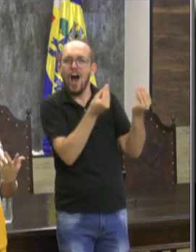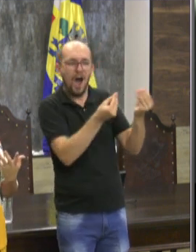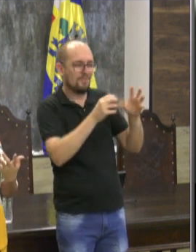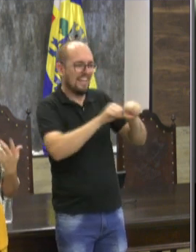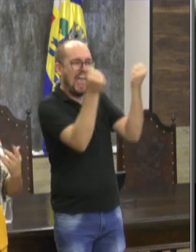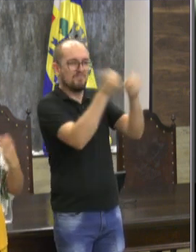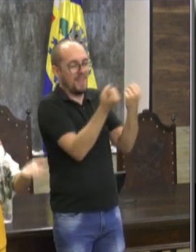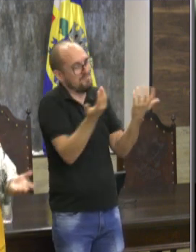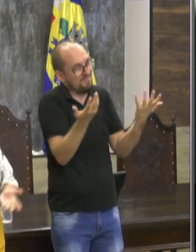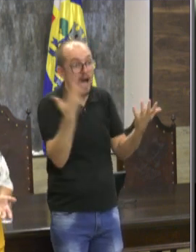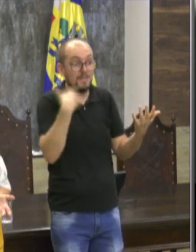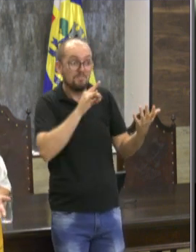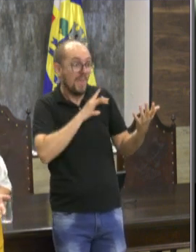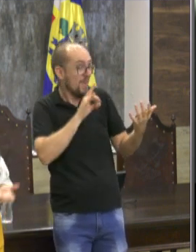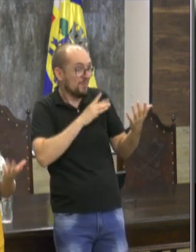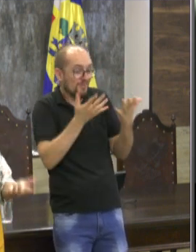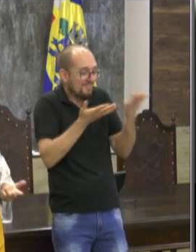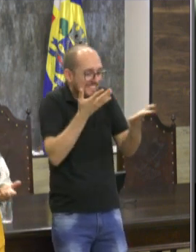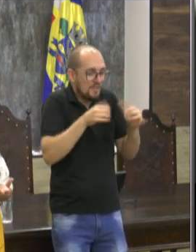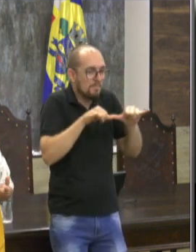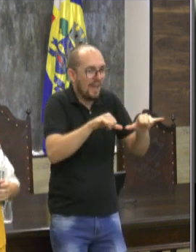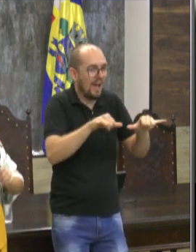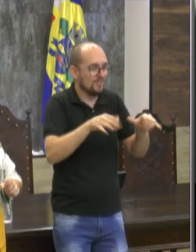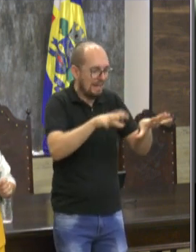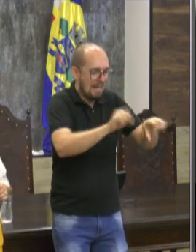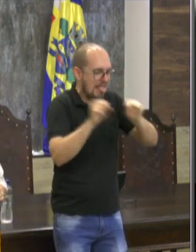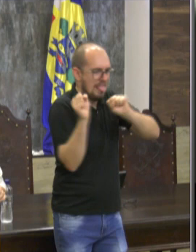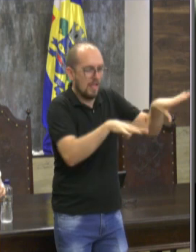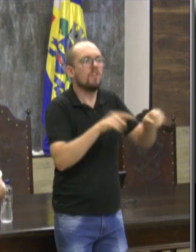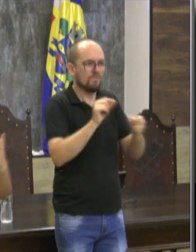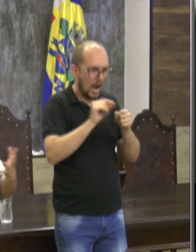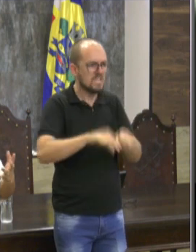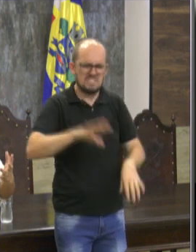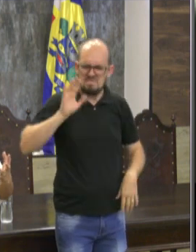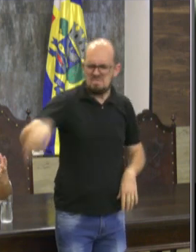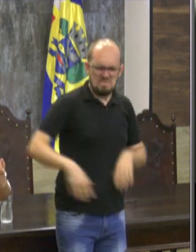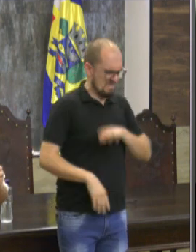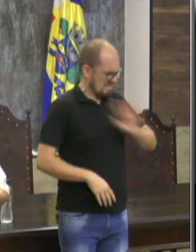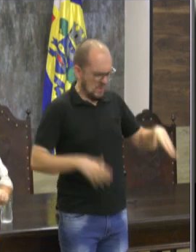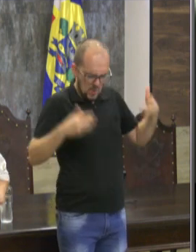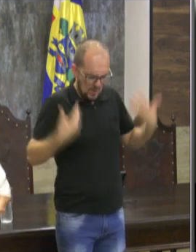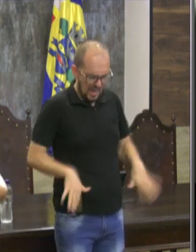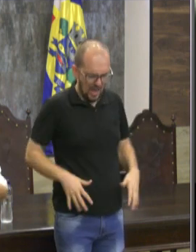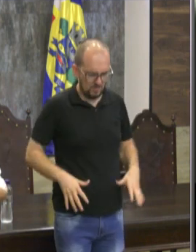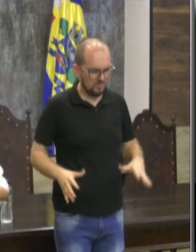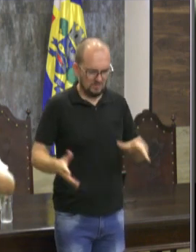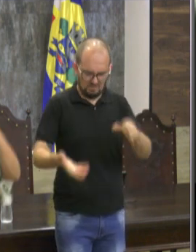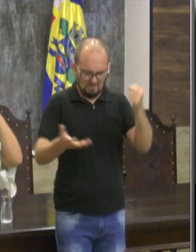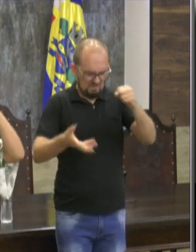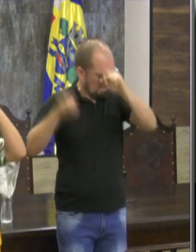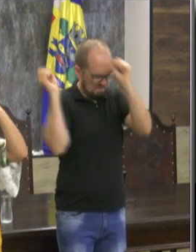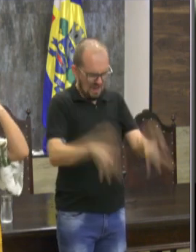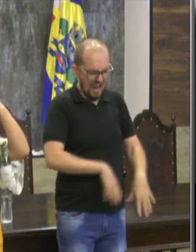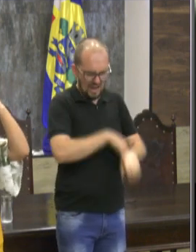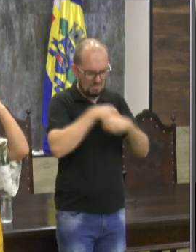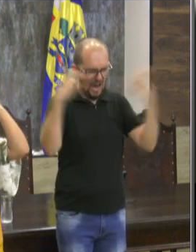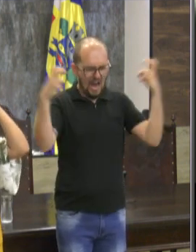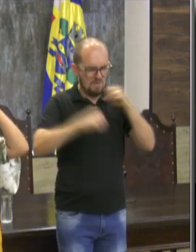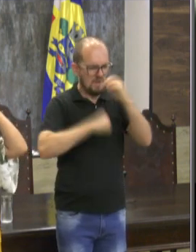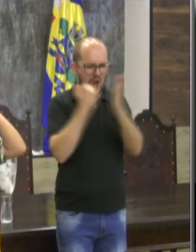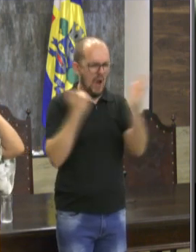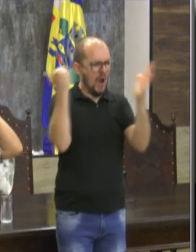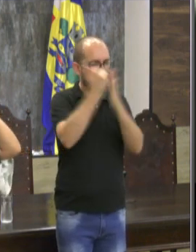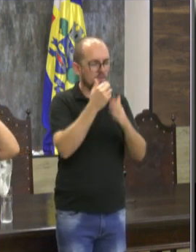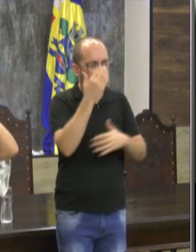tinha medo, porque a gente ia para o supermercado e ele empurrava mesmo. Ele não queria entrar no supermercado, ele jogava o carrinho. Falava, meu Deus, se acerta uma